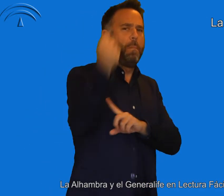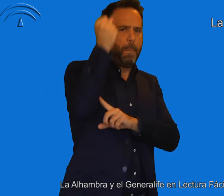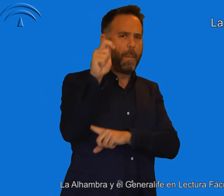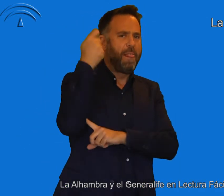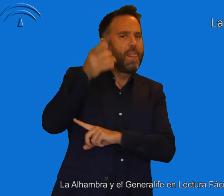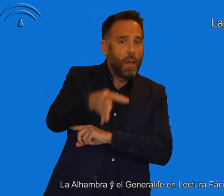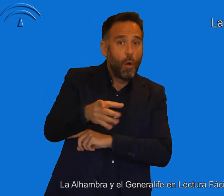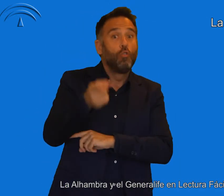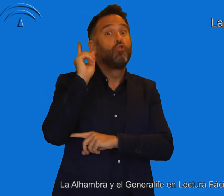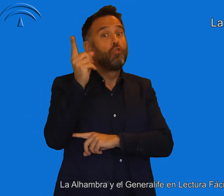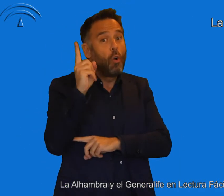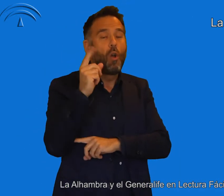solo Alá permanece.